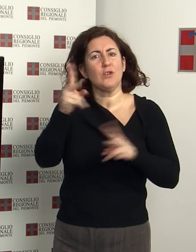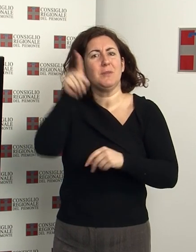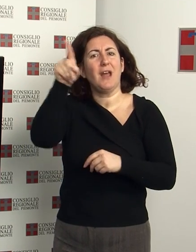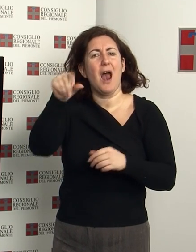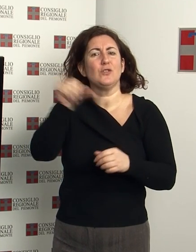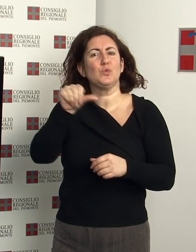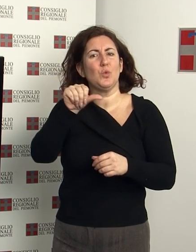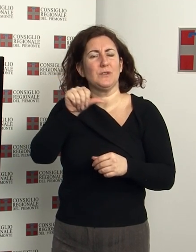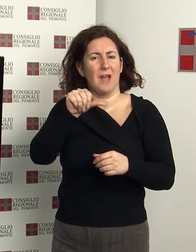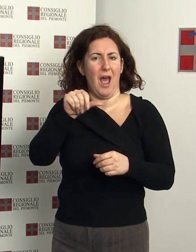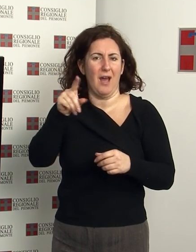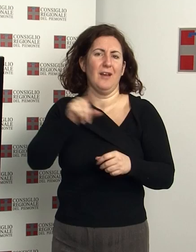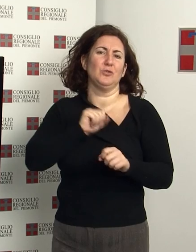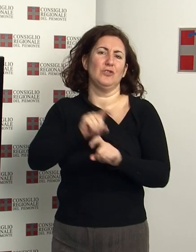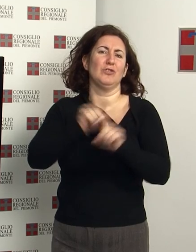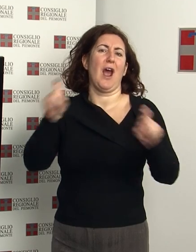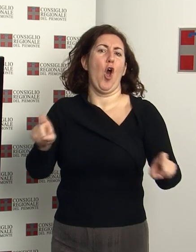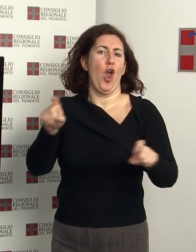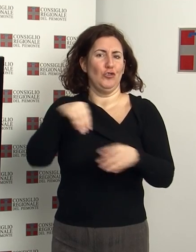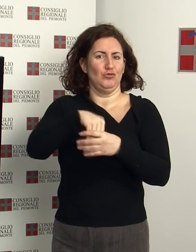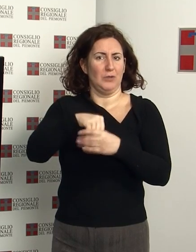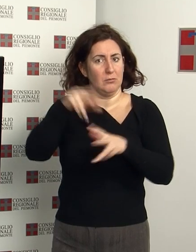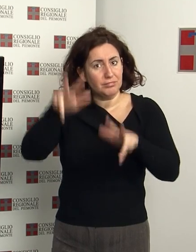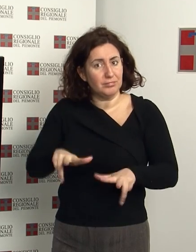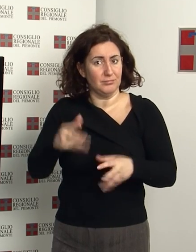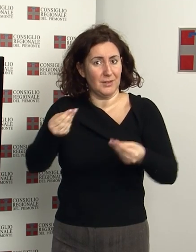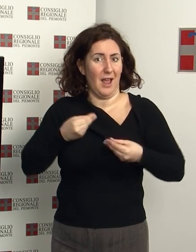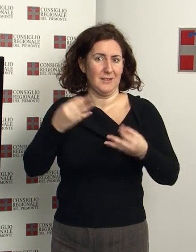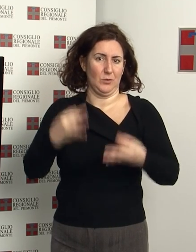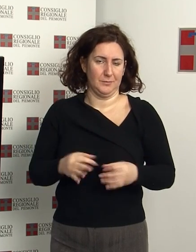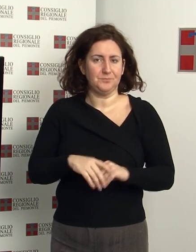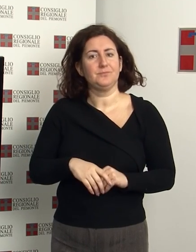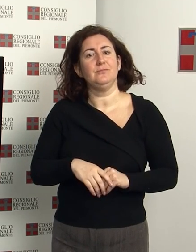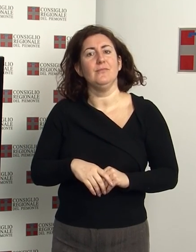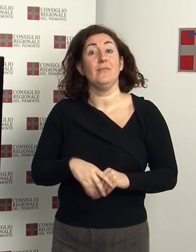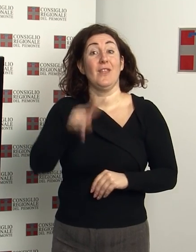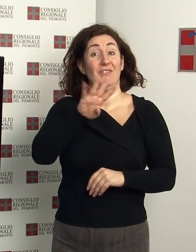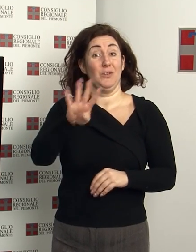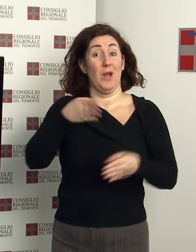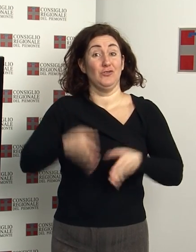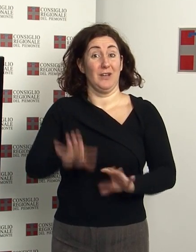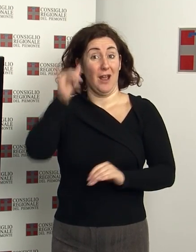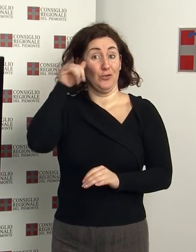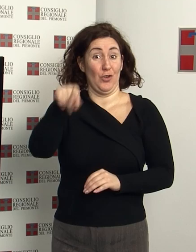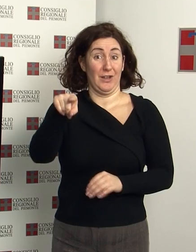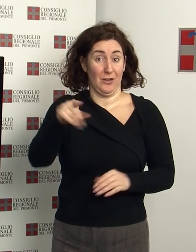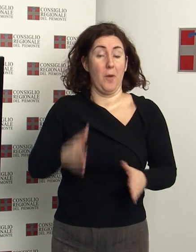commemorazione di Gianni Agnelli si è svolta il 24 gennaio a Torino una cerimonia pubblica a Palazzo di città per ricordare